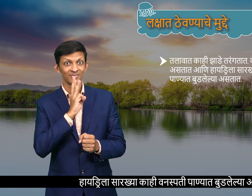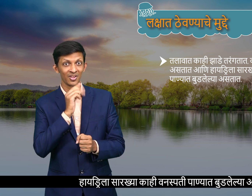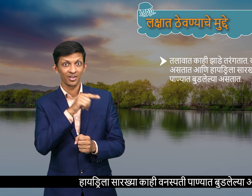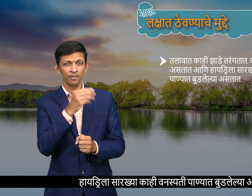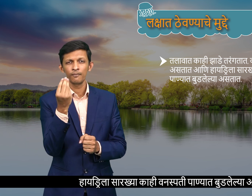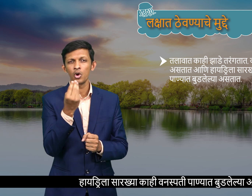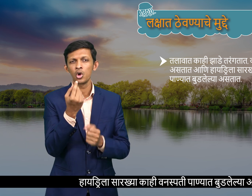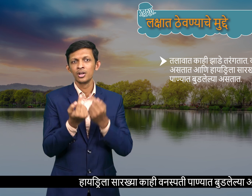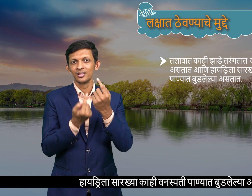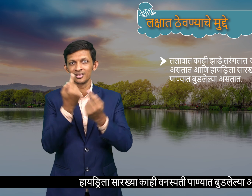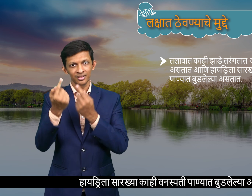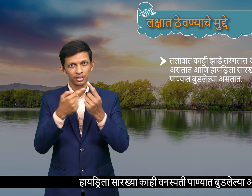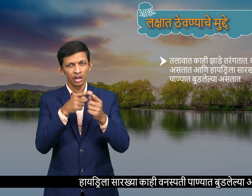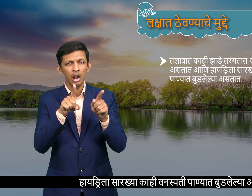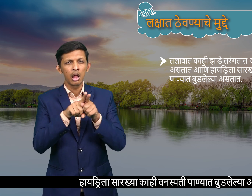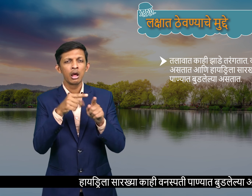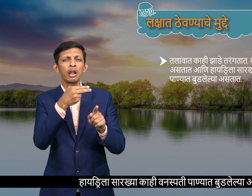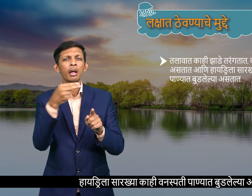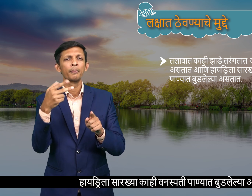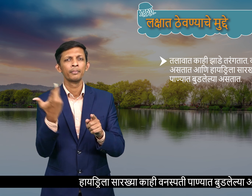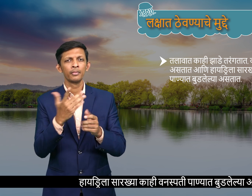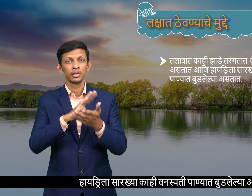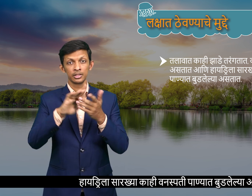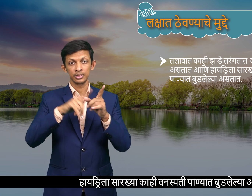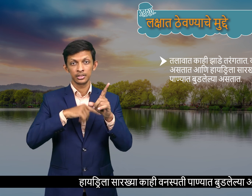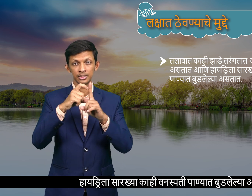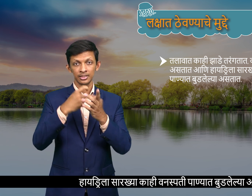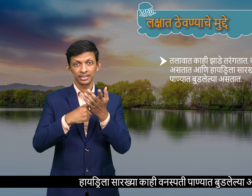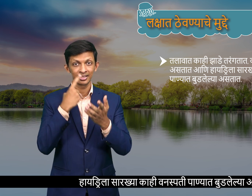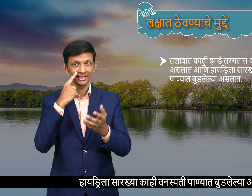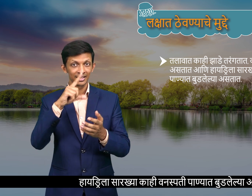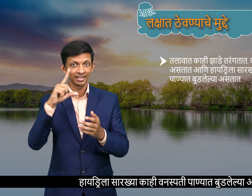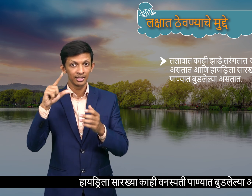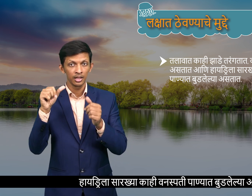हायड्रिला सारख्या काही वनस्पती पाण्यात बुडलेल्या असतात.